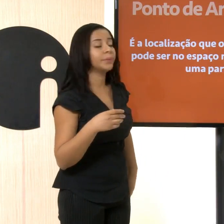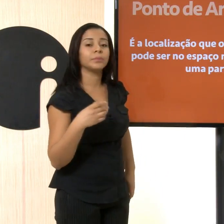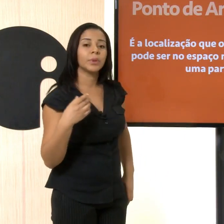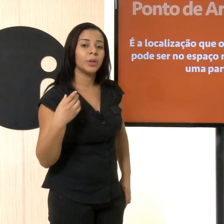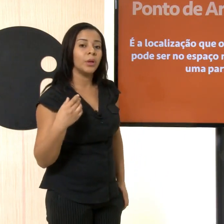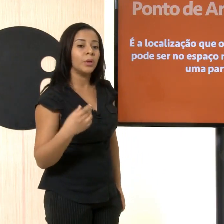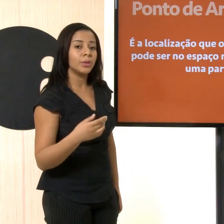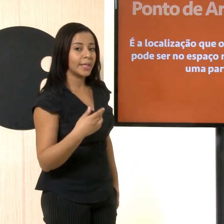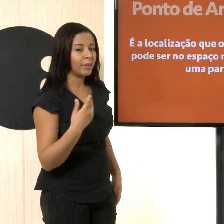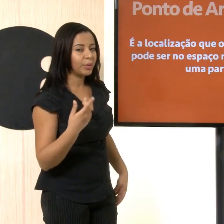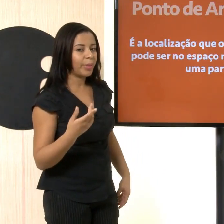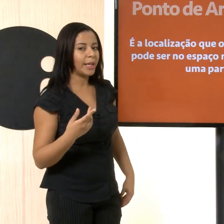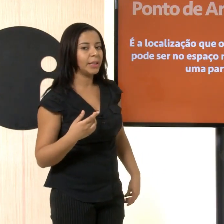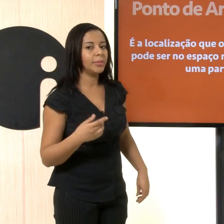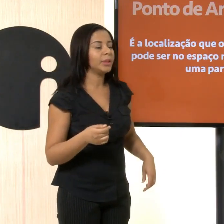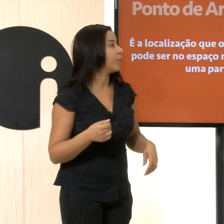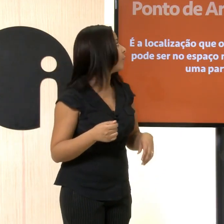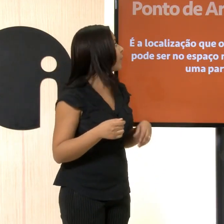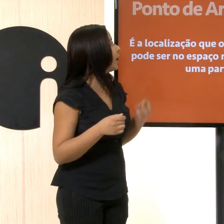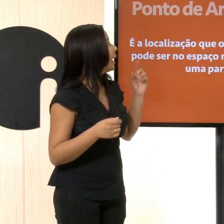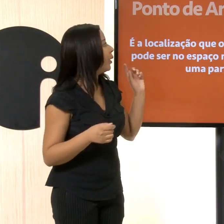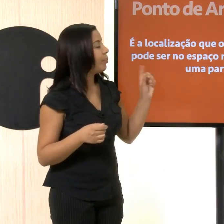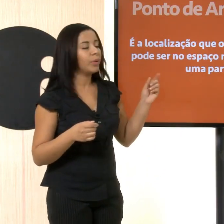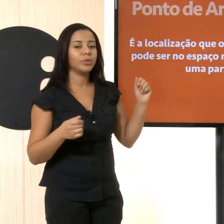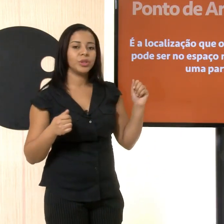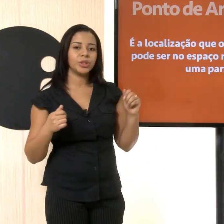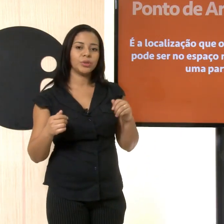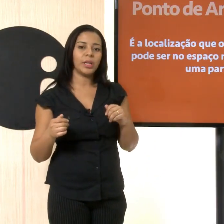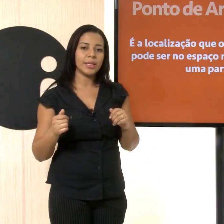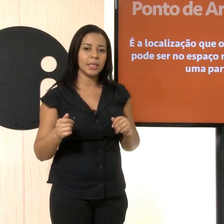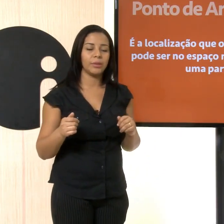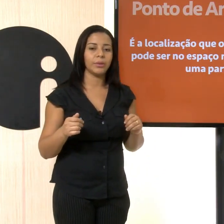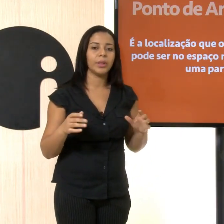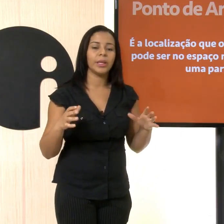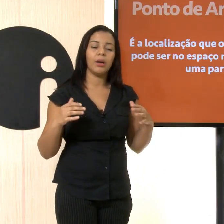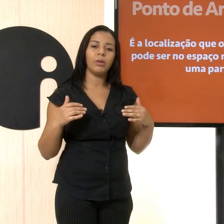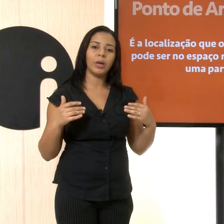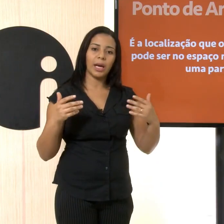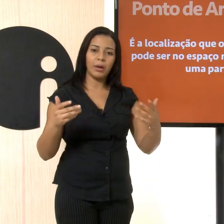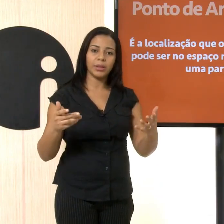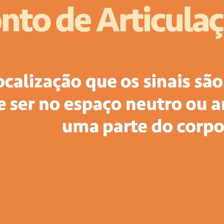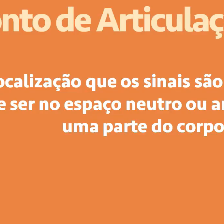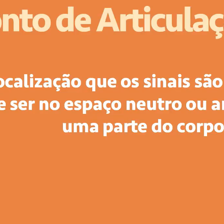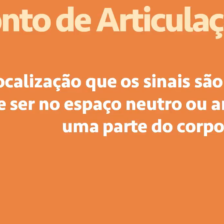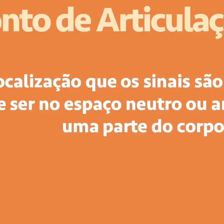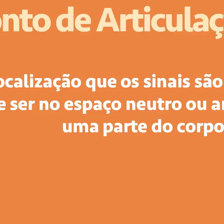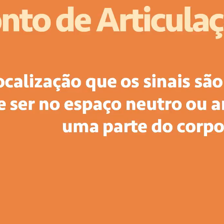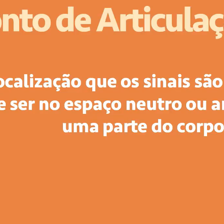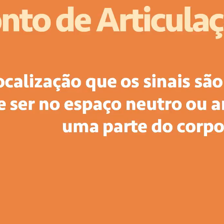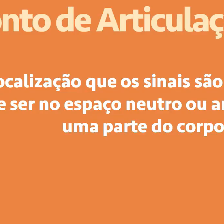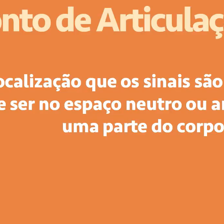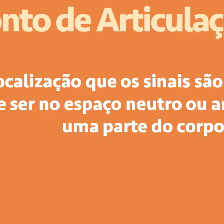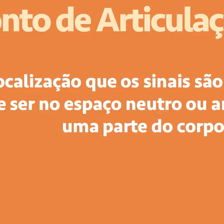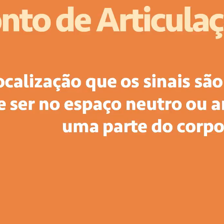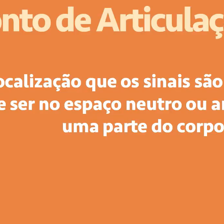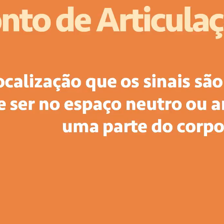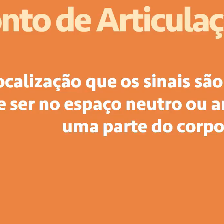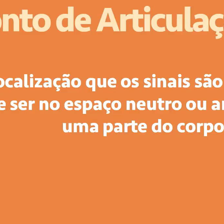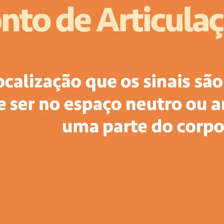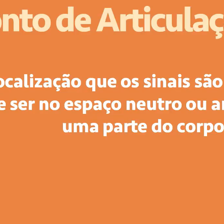O segundo parâmetro é o ponto de articulação, que é o local que você faz o sinal. Ele pode ser feito na